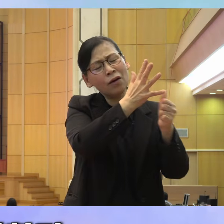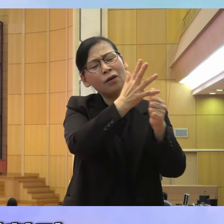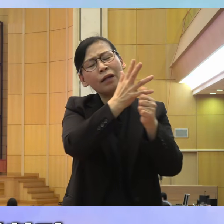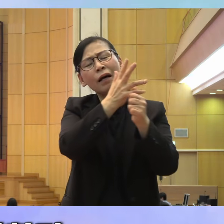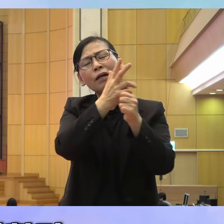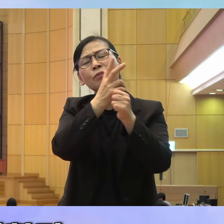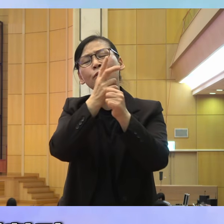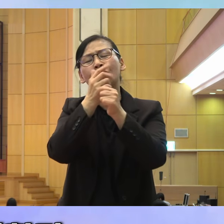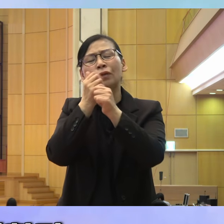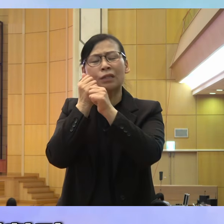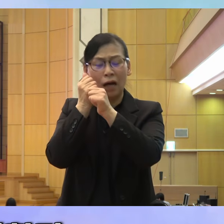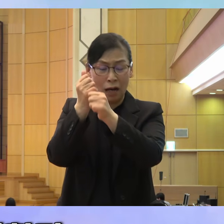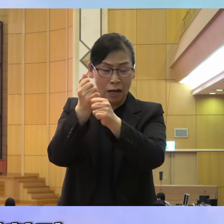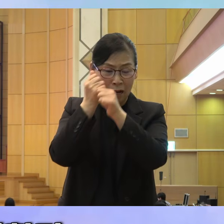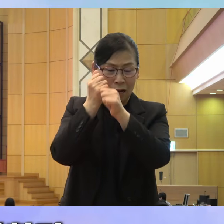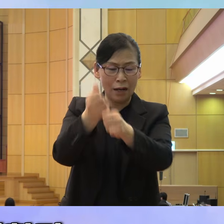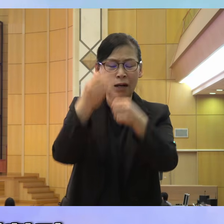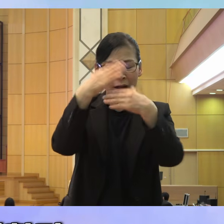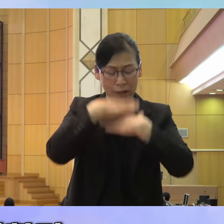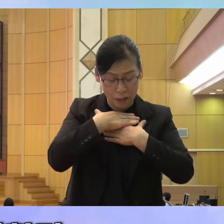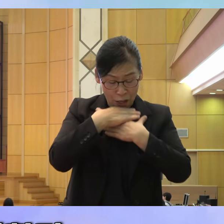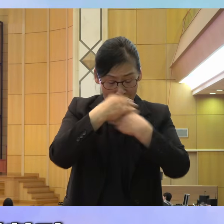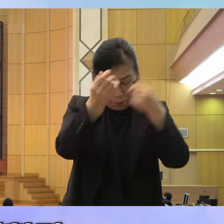아버지여 날 붙드사